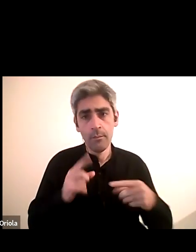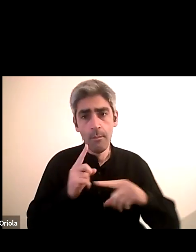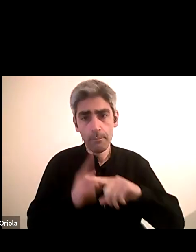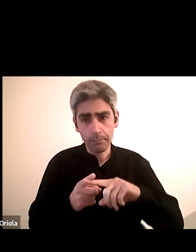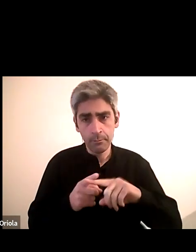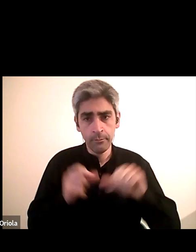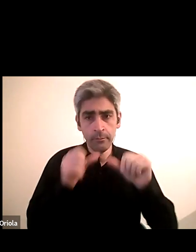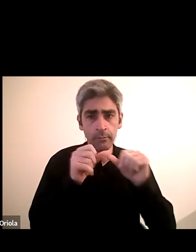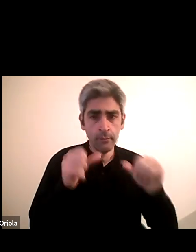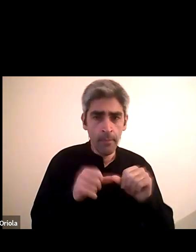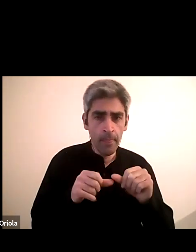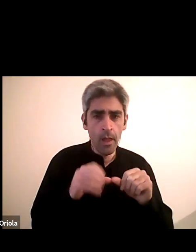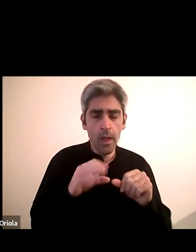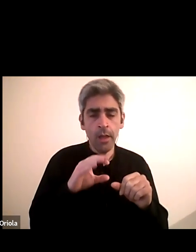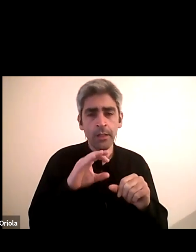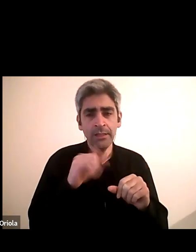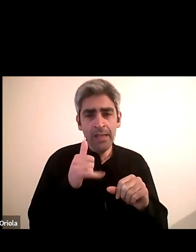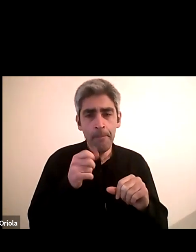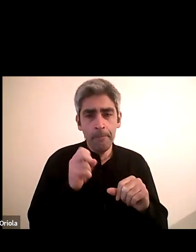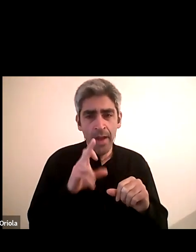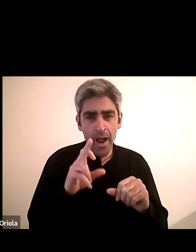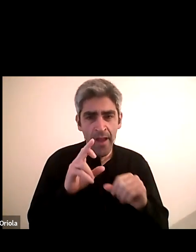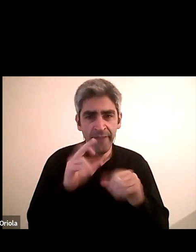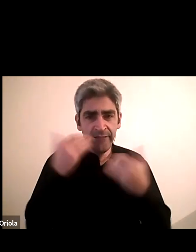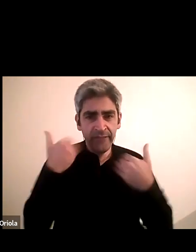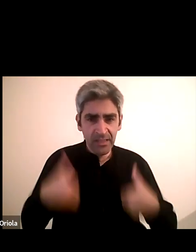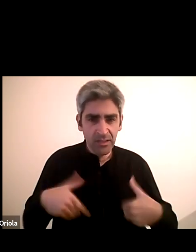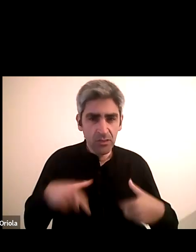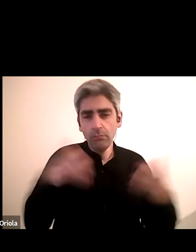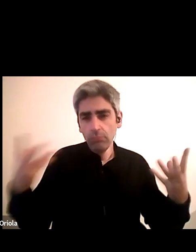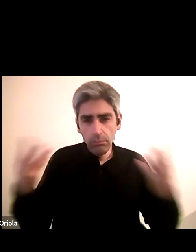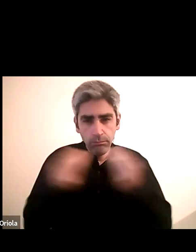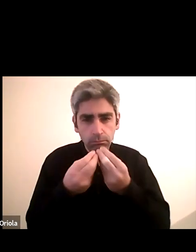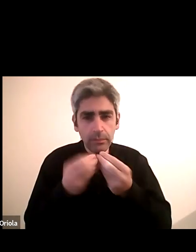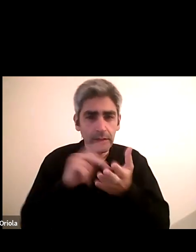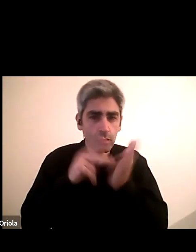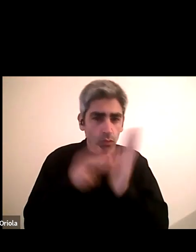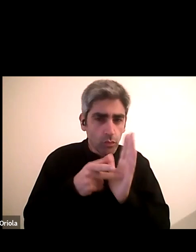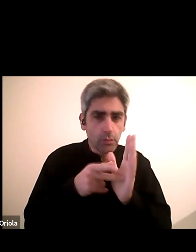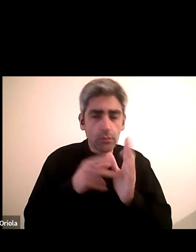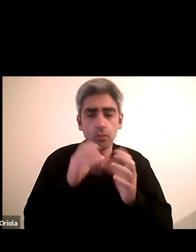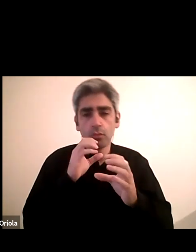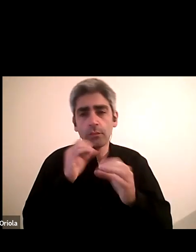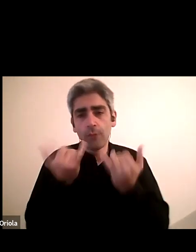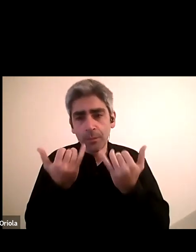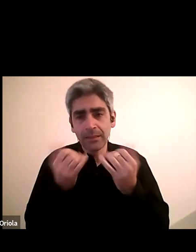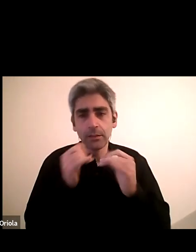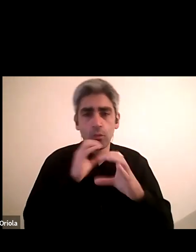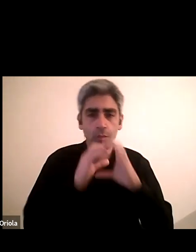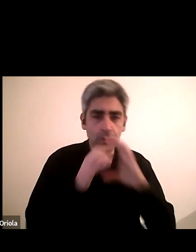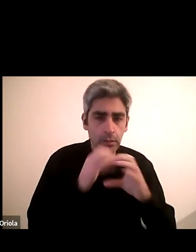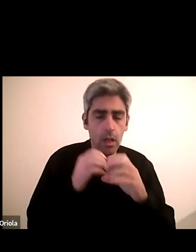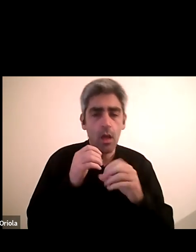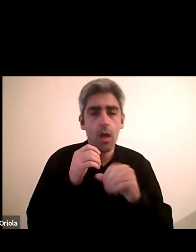chamados sistemas ciberfísicos, para a convergência das tecnologias de informação e comunicação com a automação e com a